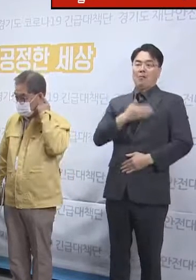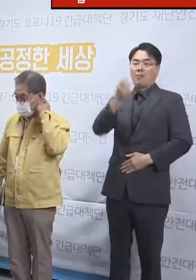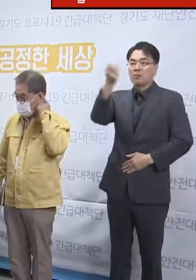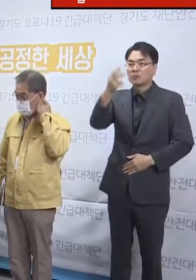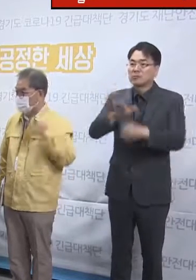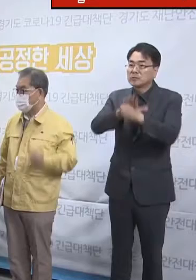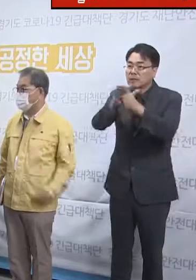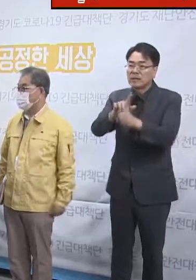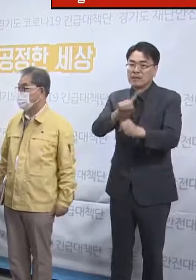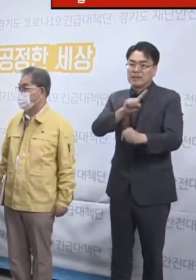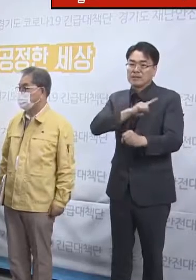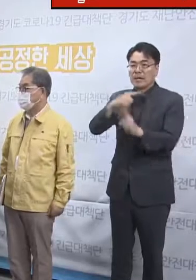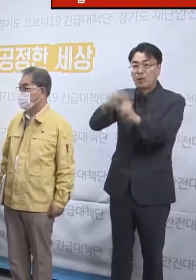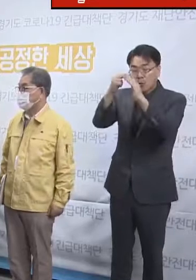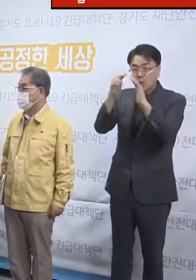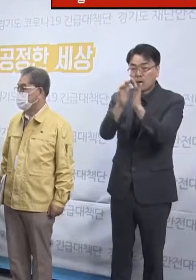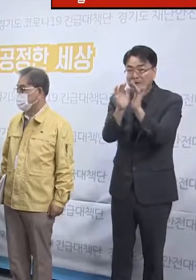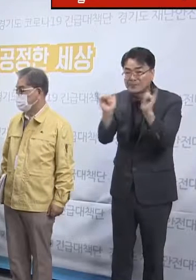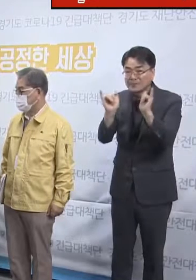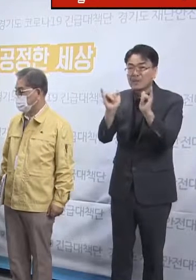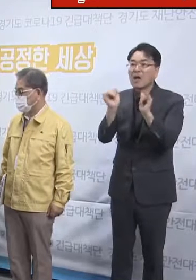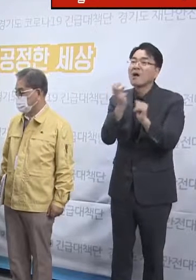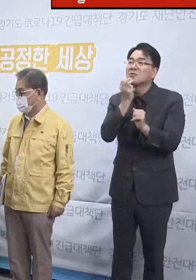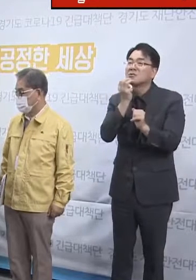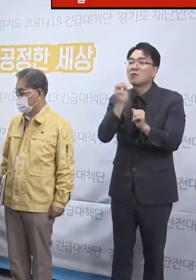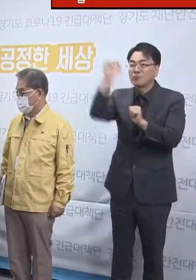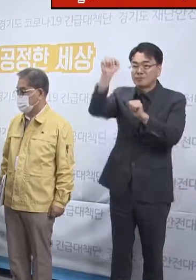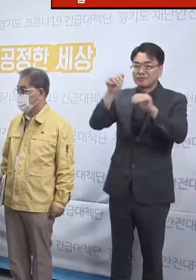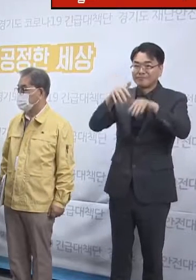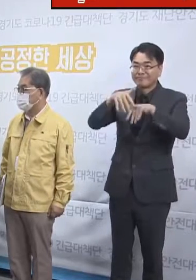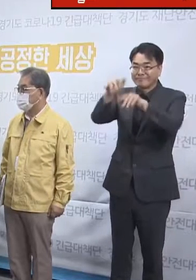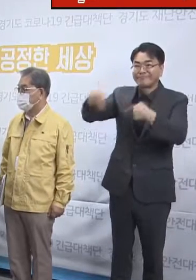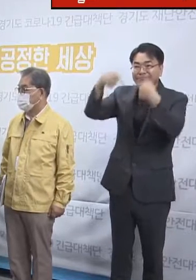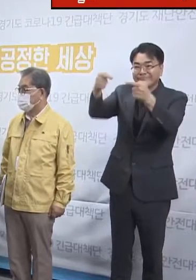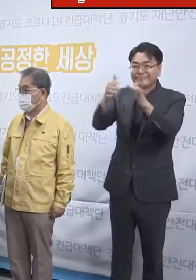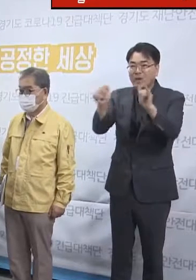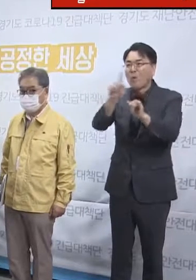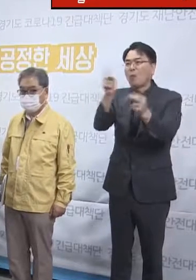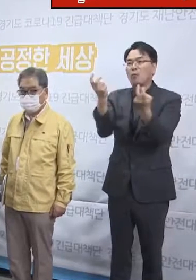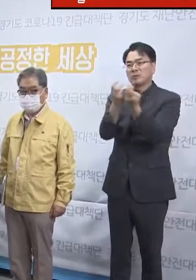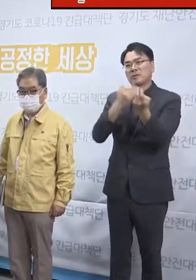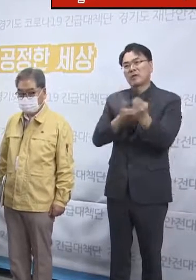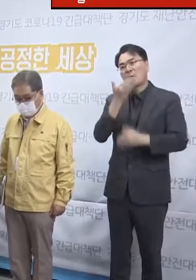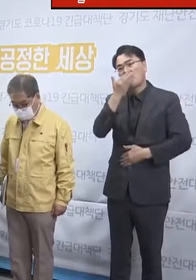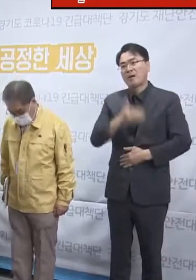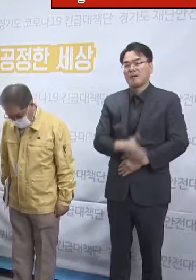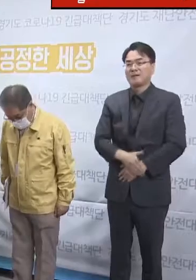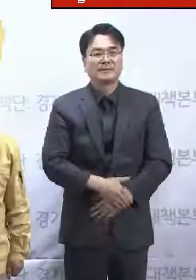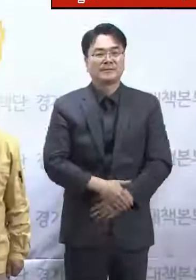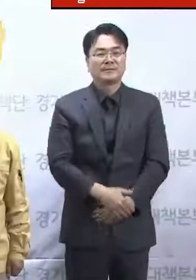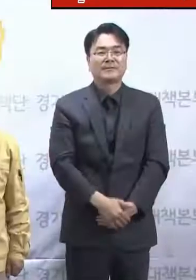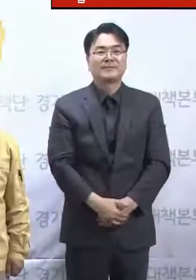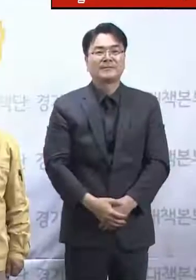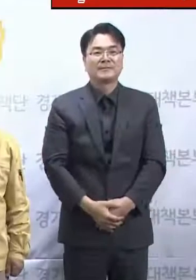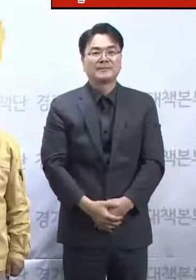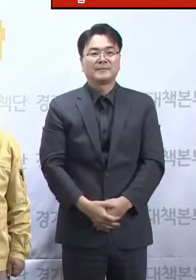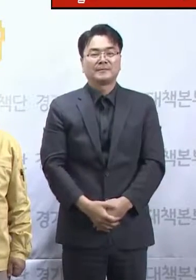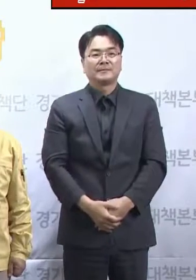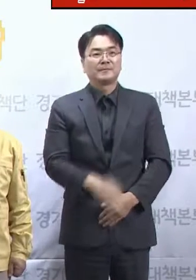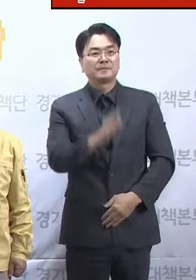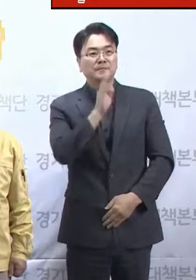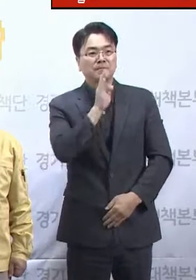사랑 제일교회 교인이나 광화문 집회 참석자 명단을 어떻게 확인할 예정인지 질문 주셨습니다.